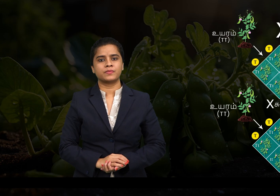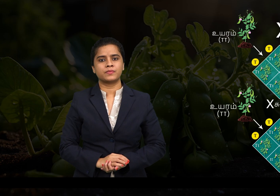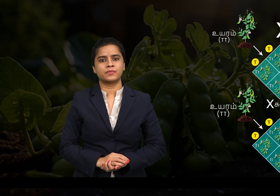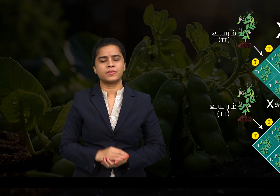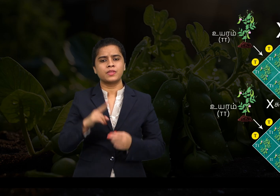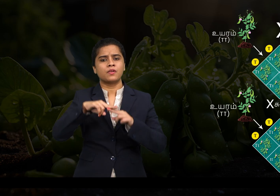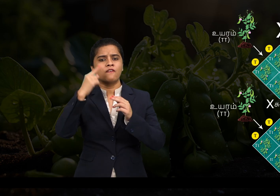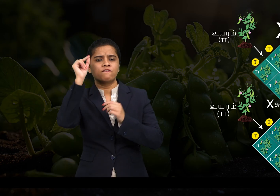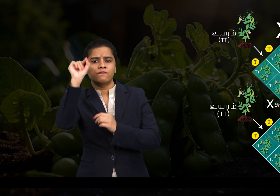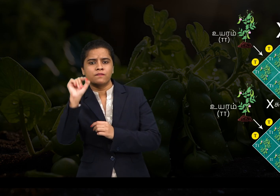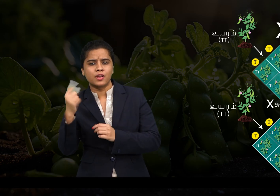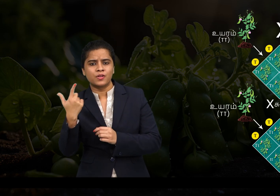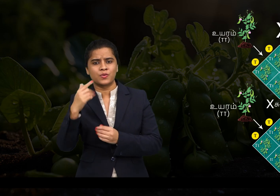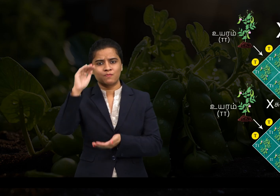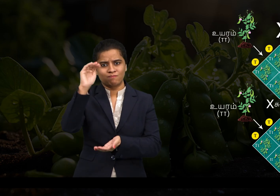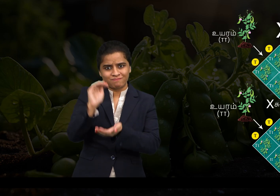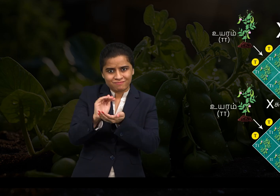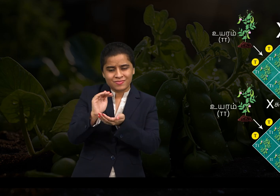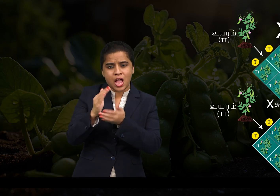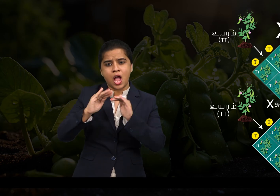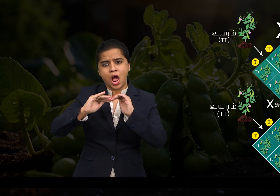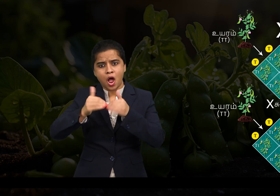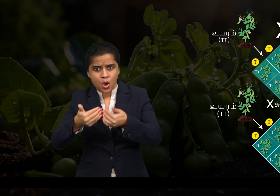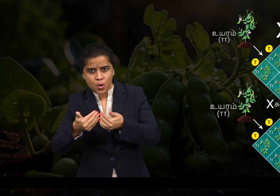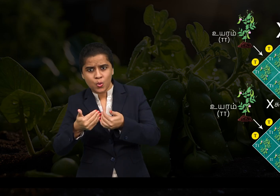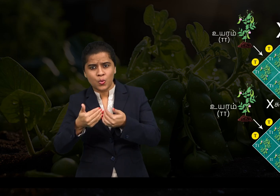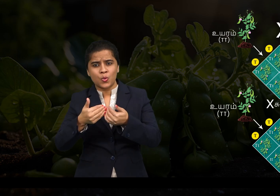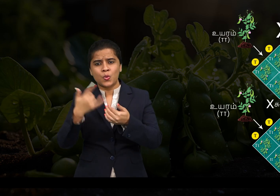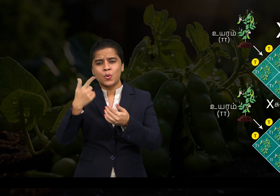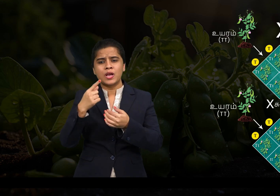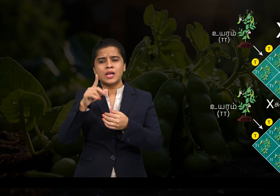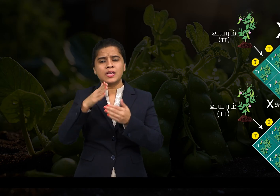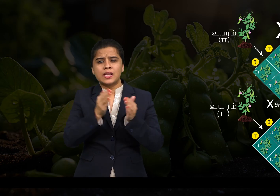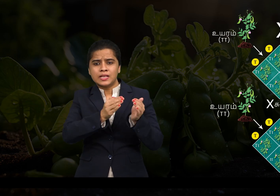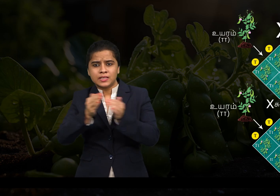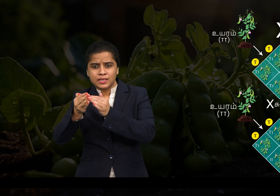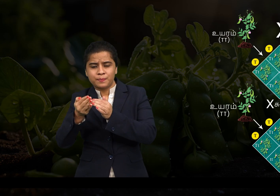இருப்பினும் குள்ளத்தன்மைக்கான காரணி F1 தலைமுறையில் மறைக்கப்பட்டது.